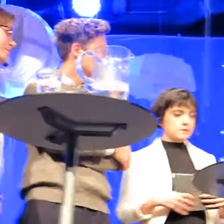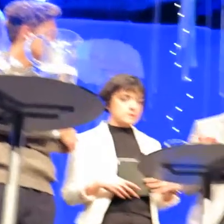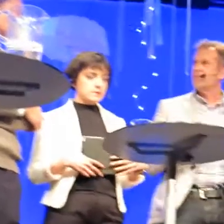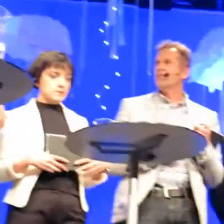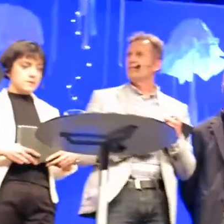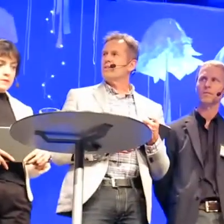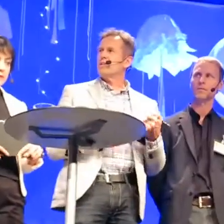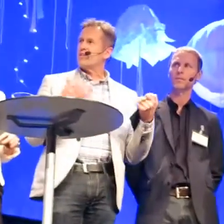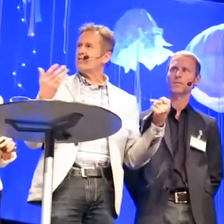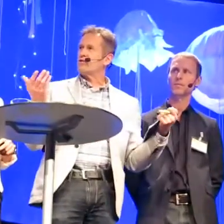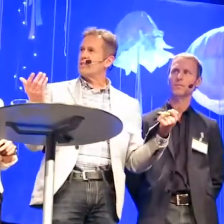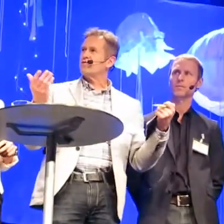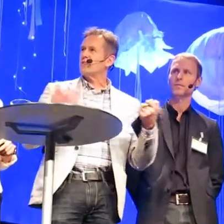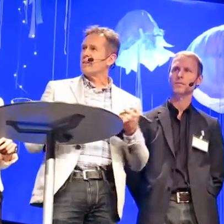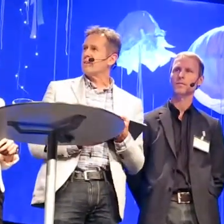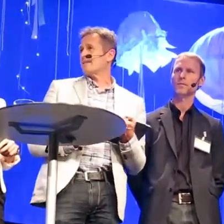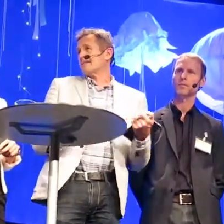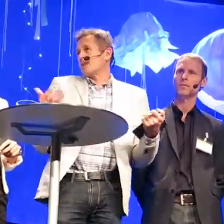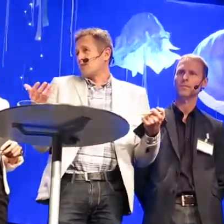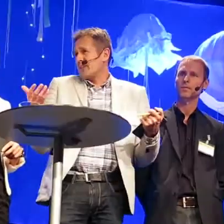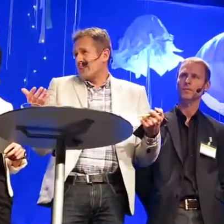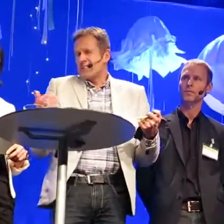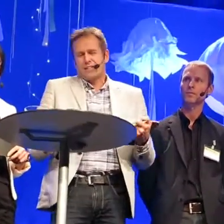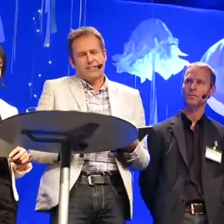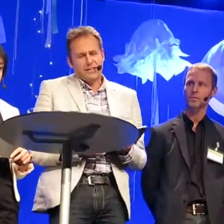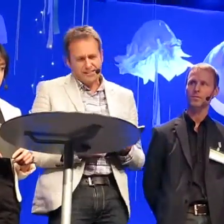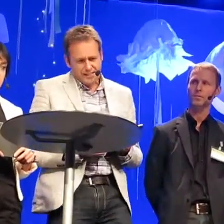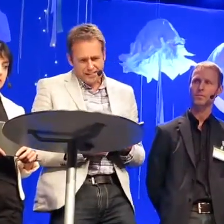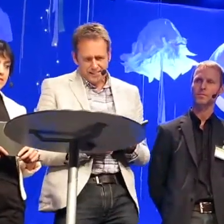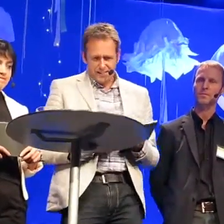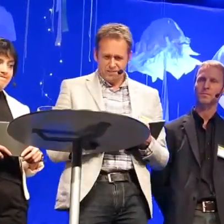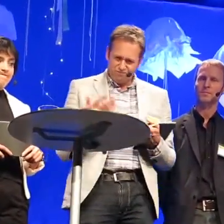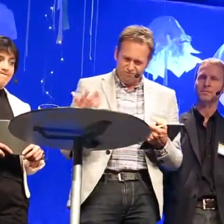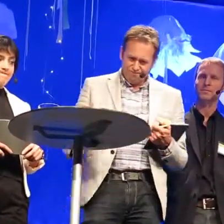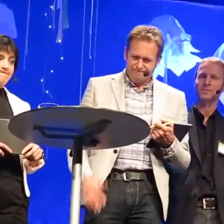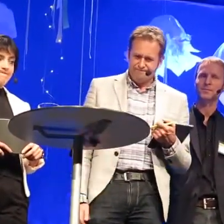förnybart 2050. Och det är det fjärde största nationen i ekonomin i världen. Så att det...